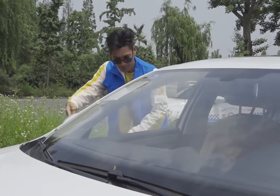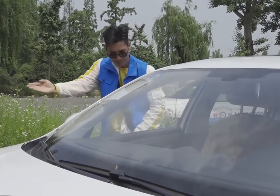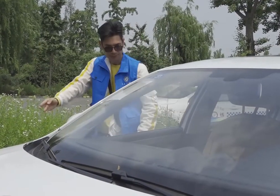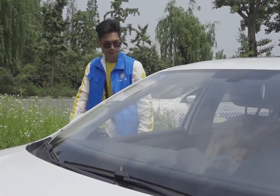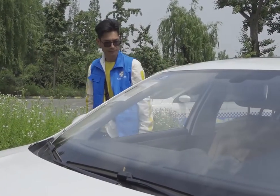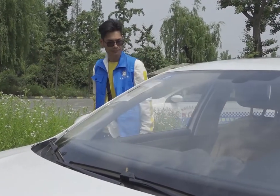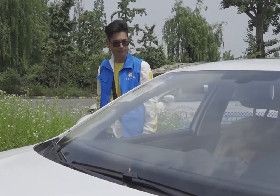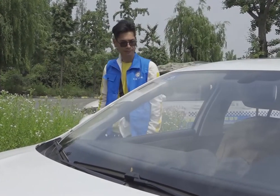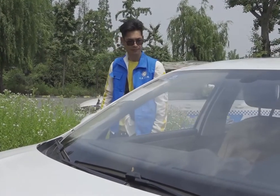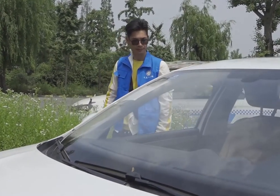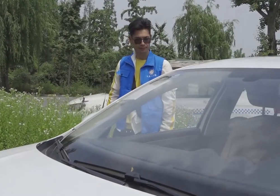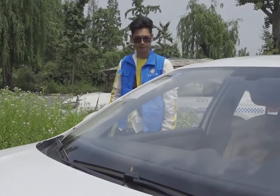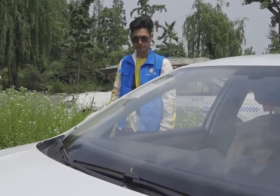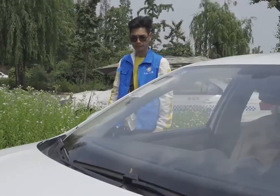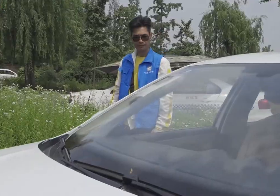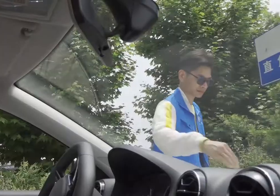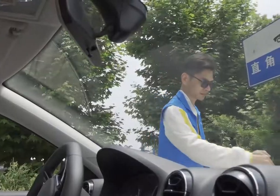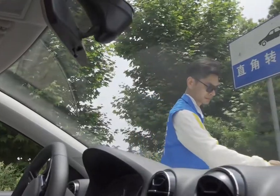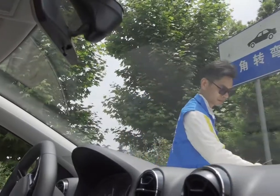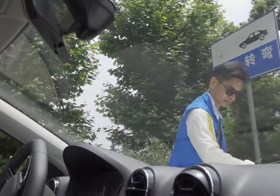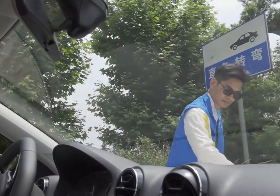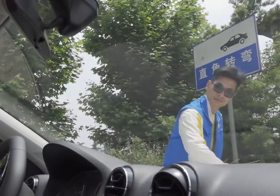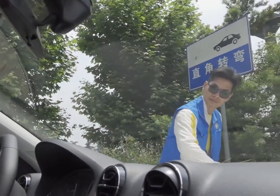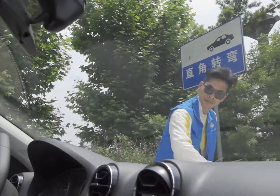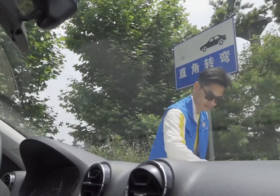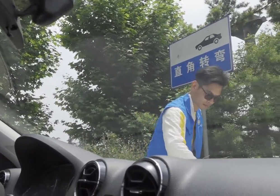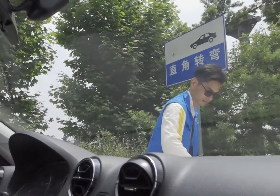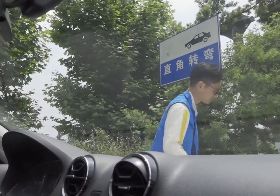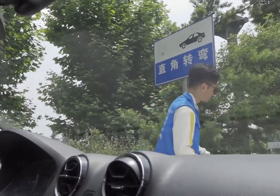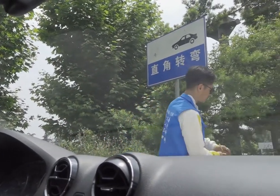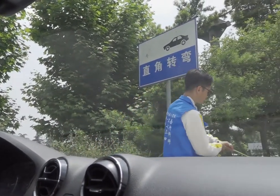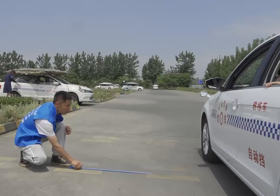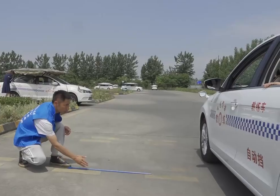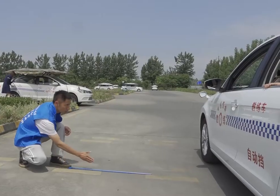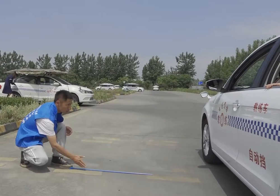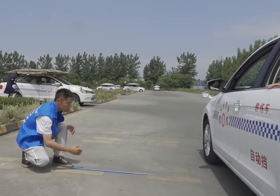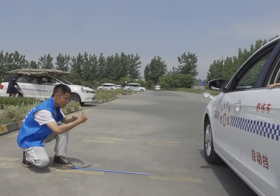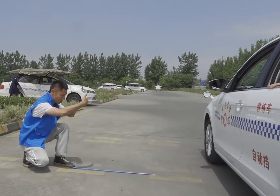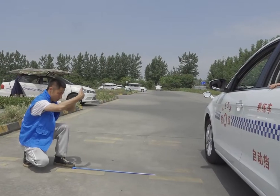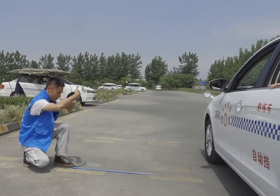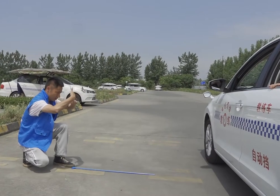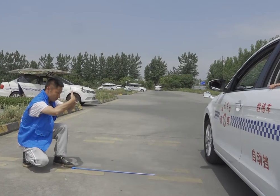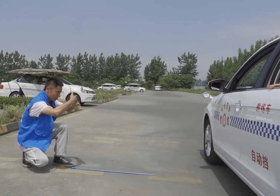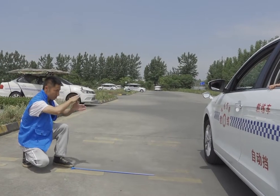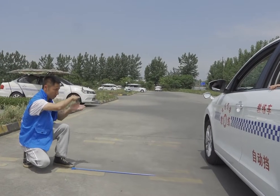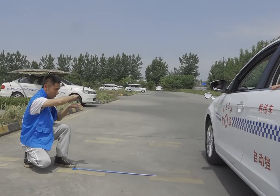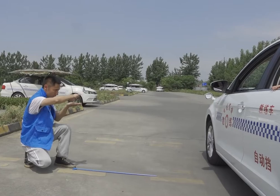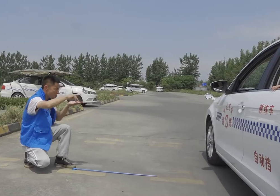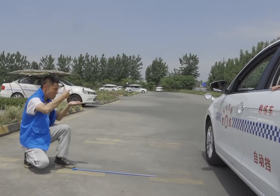校的教练，成都残疾人驾校的听障教练们显得十分忙碌。由于手语不能准确地表达教学指